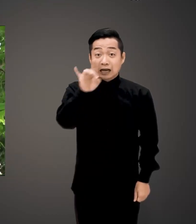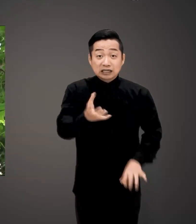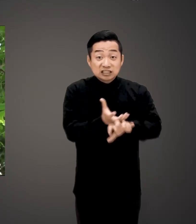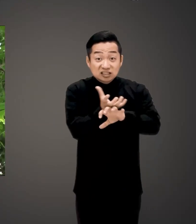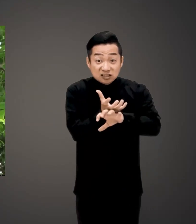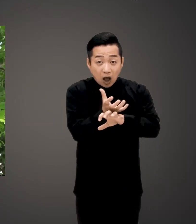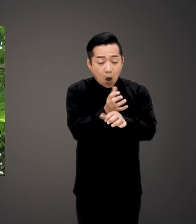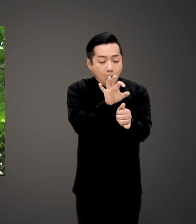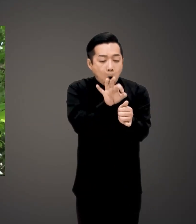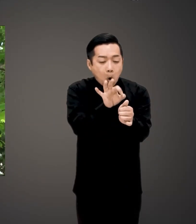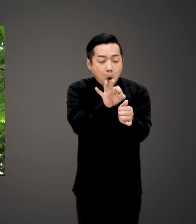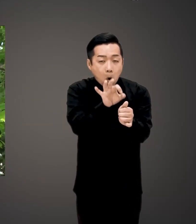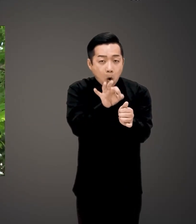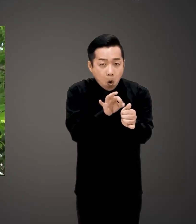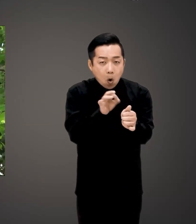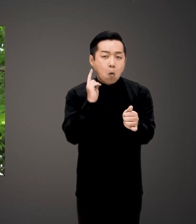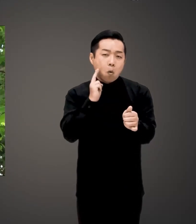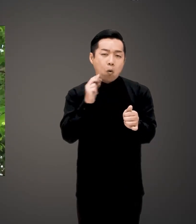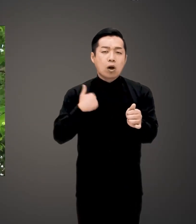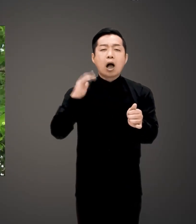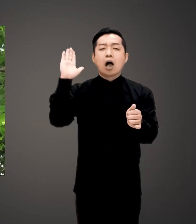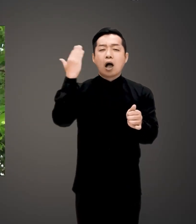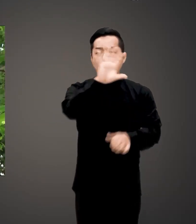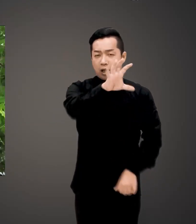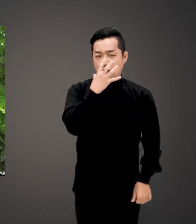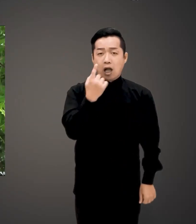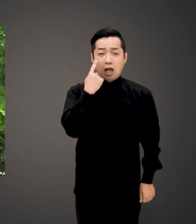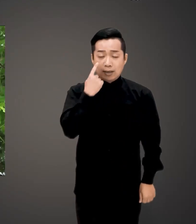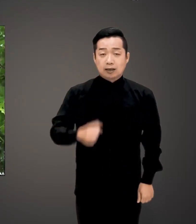때로는 털 고르는 원숭이가 되어보는 거야.